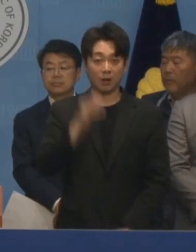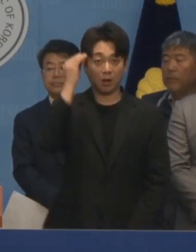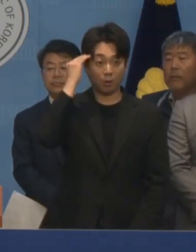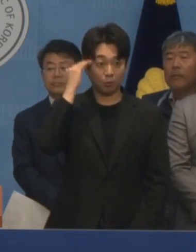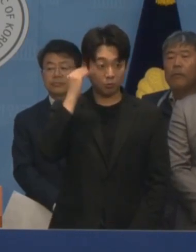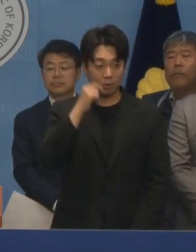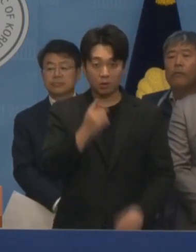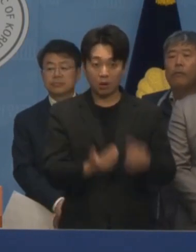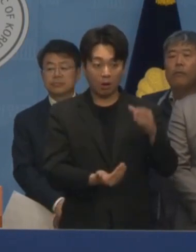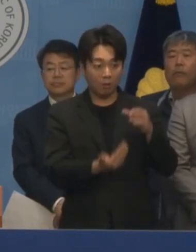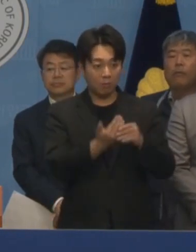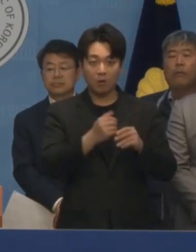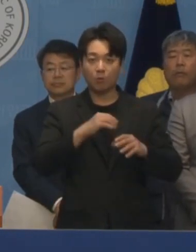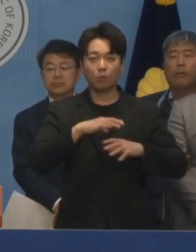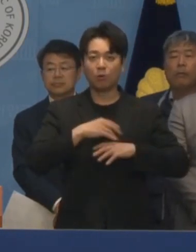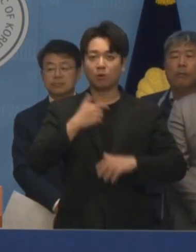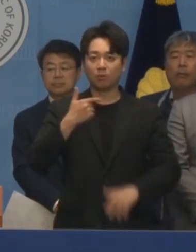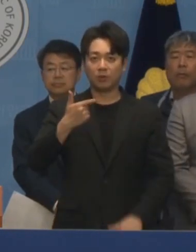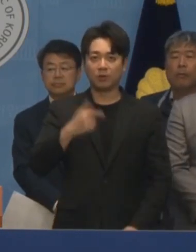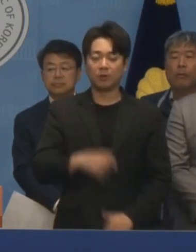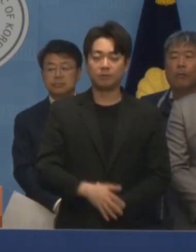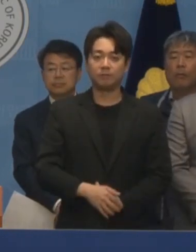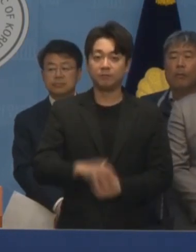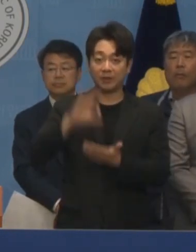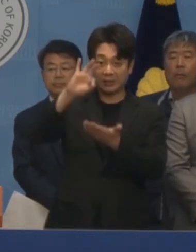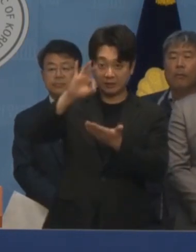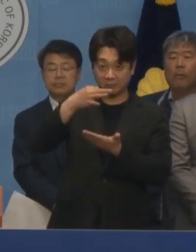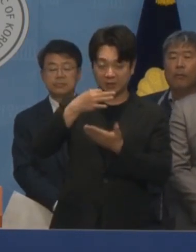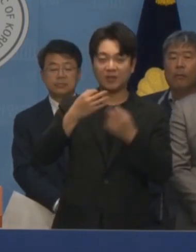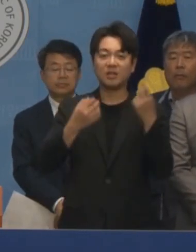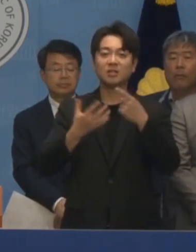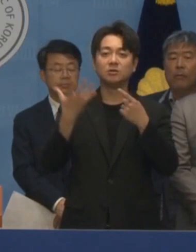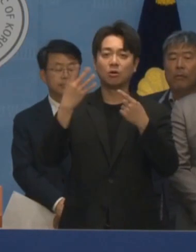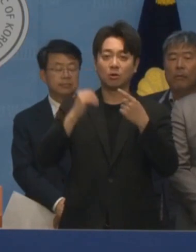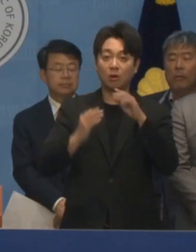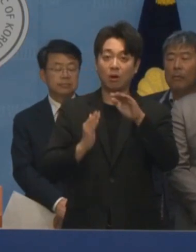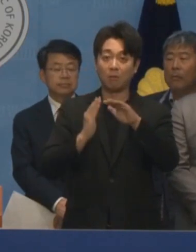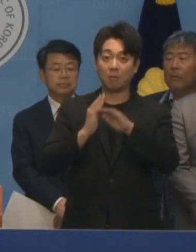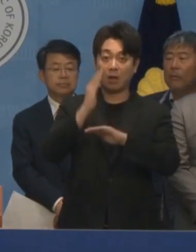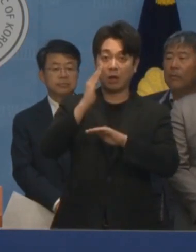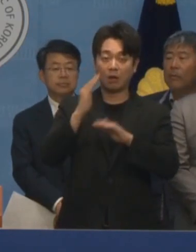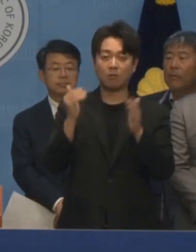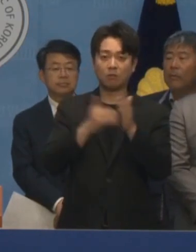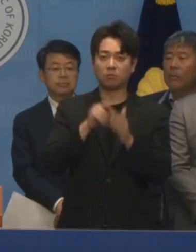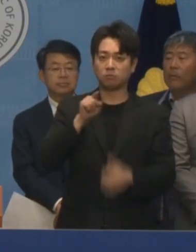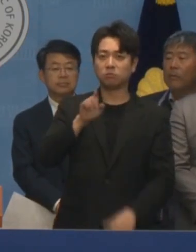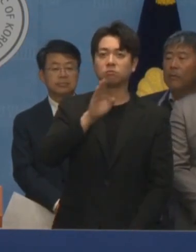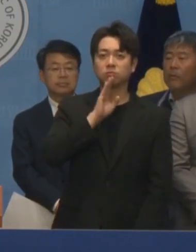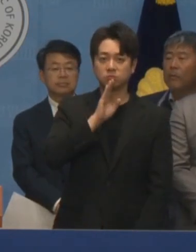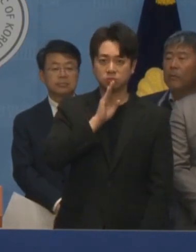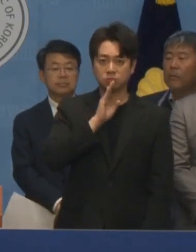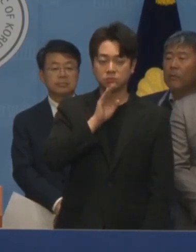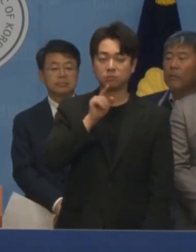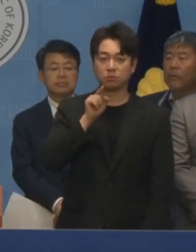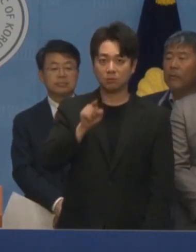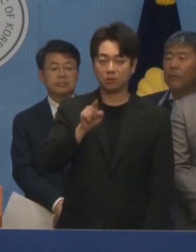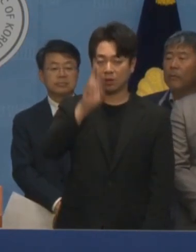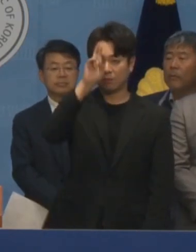있습니까? 임금 체불이 1천억 원이 넘는다고 하는데 대우 위니아 박영우